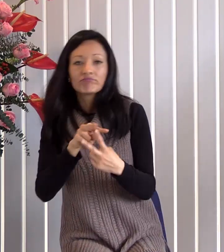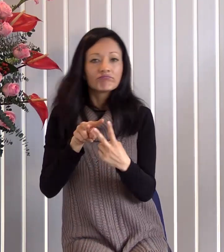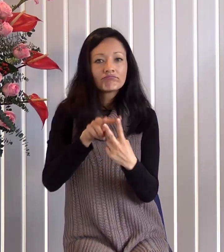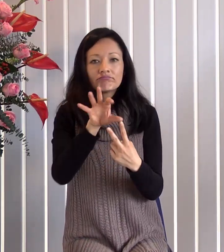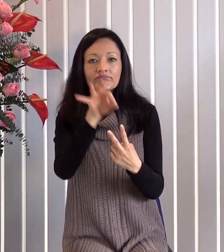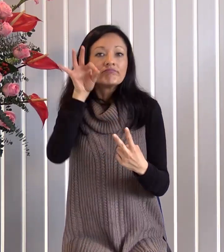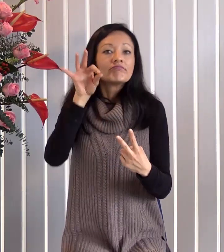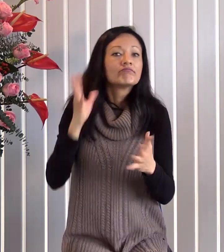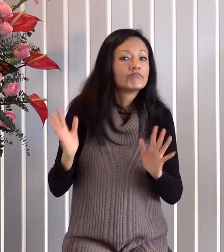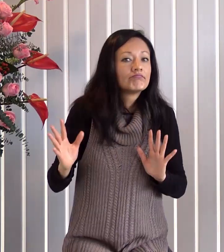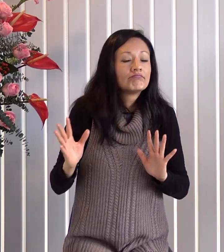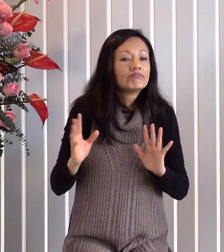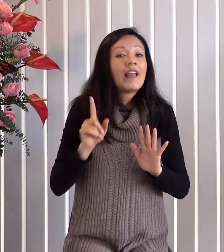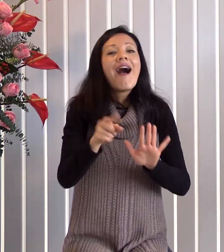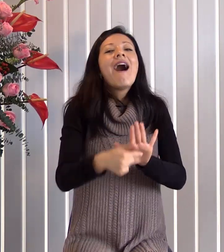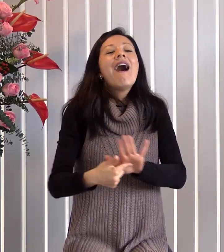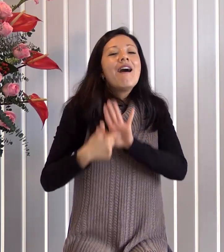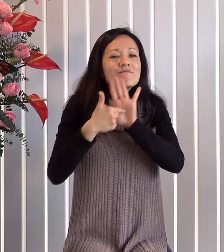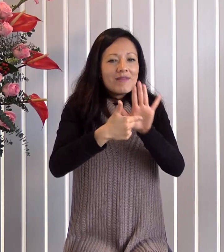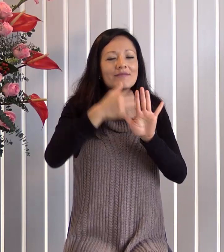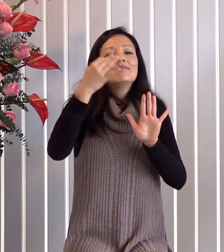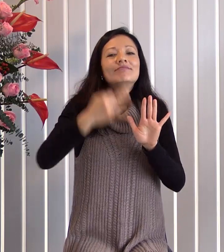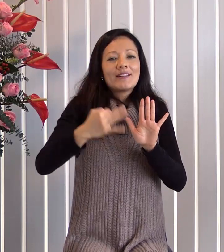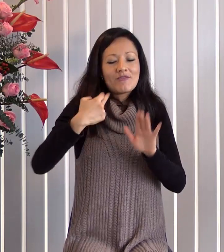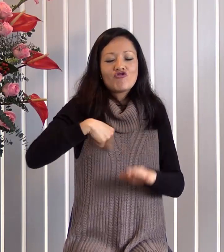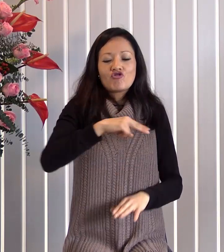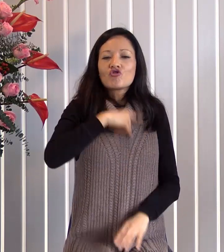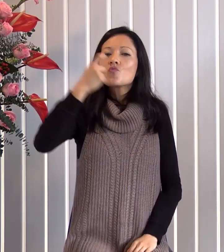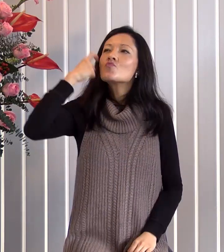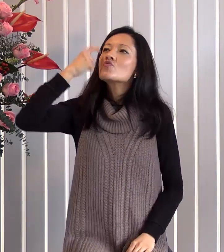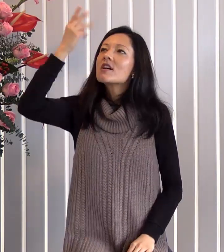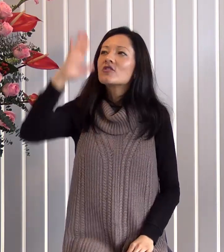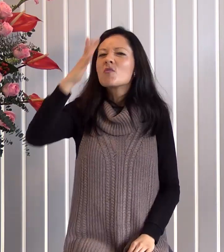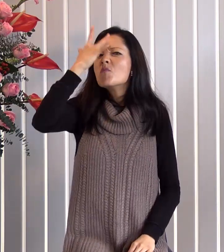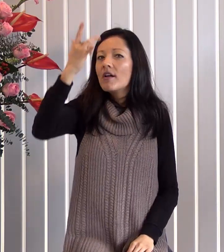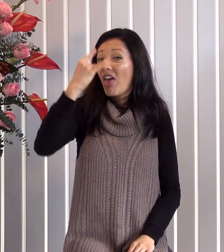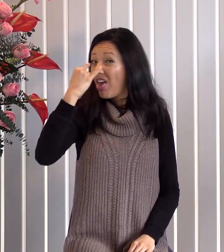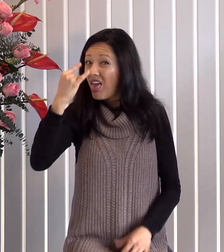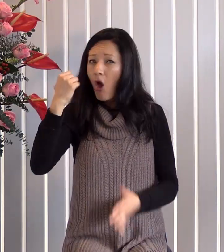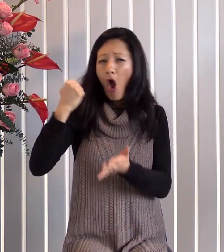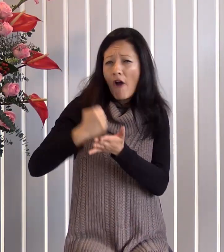permite realmente mostrar que nosotros buscamos a Dios porque le amamos.